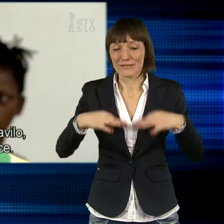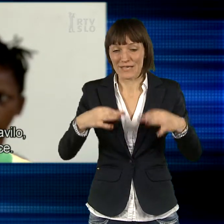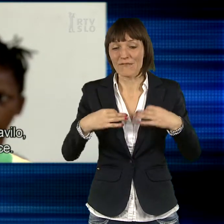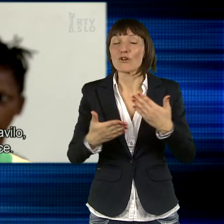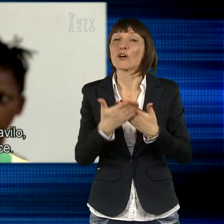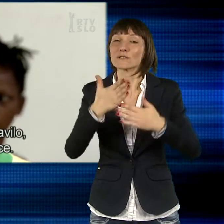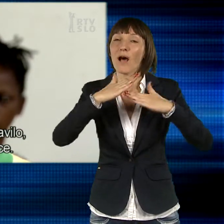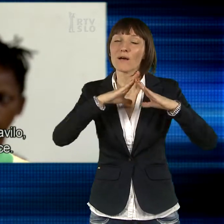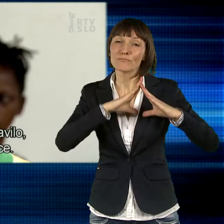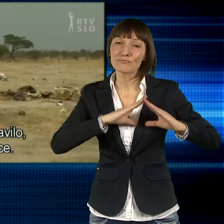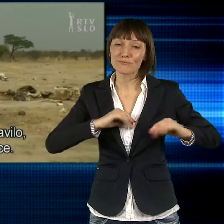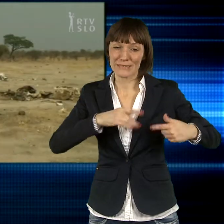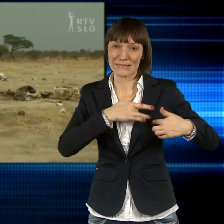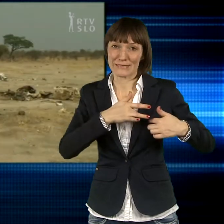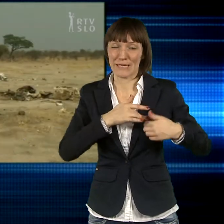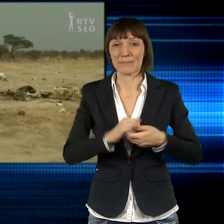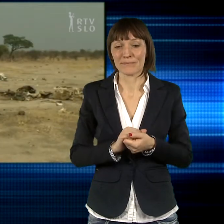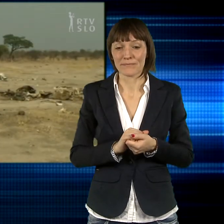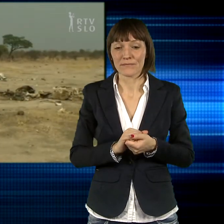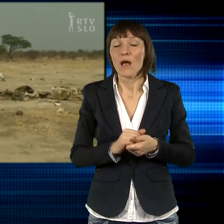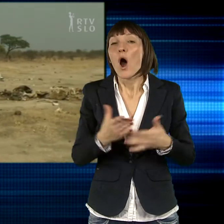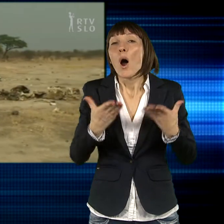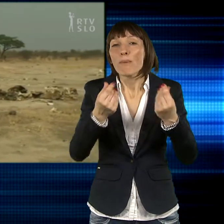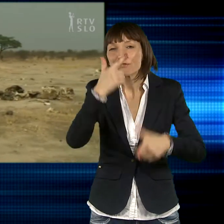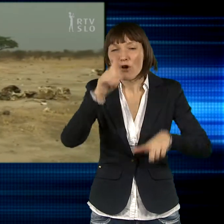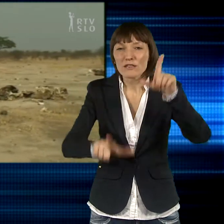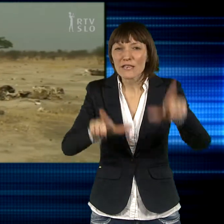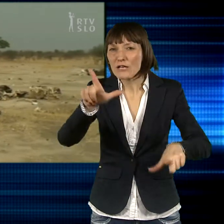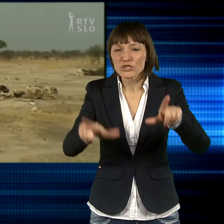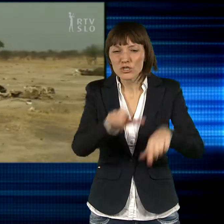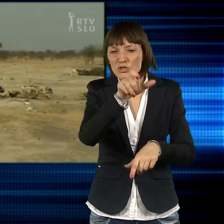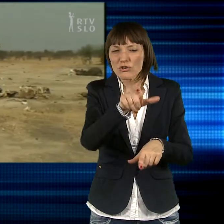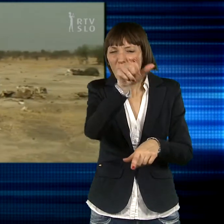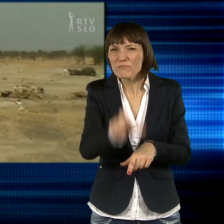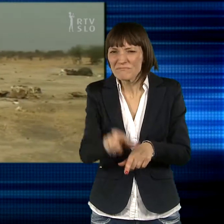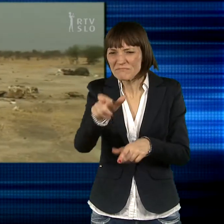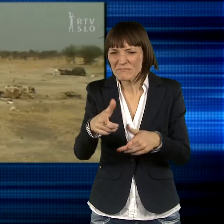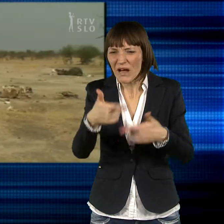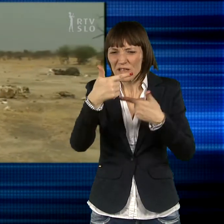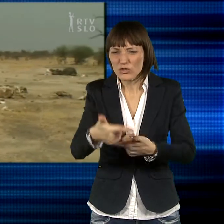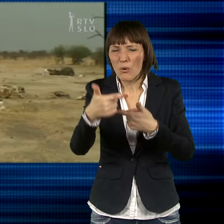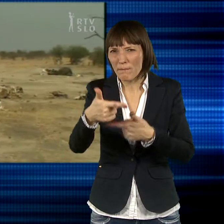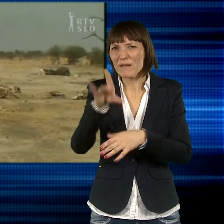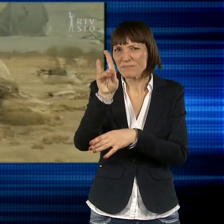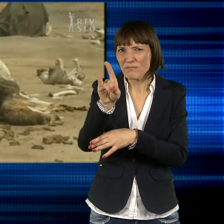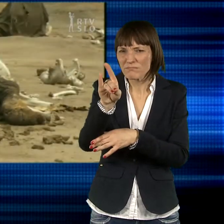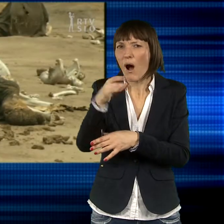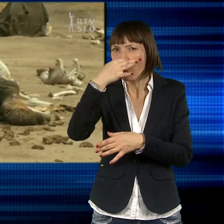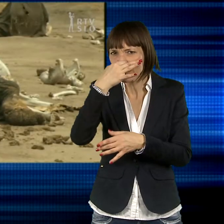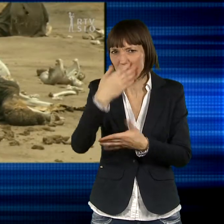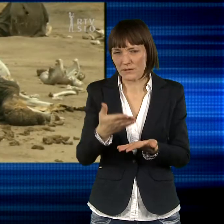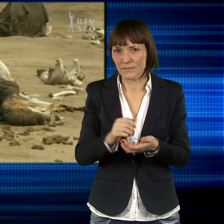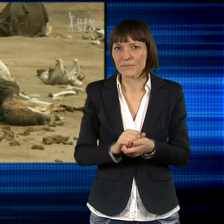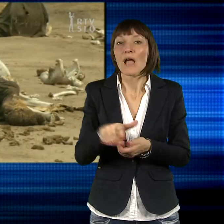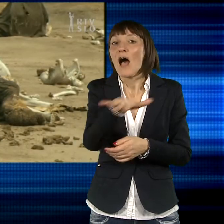kokitisa dulere wana kati na motema. Povsod ležijo ali plavajo trupla biti, ki pričajo o krivicah tega sveta in